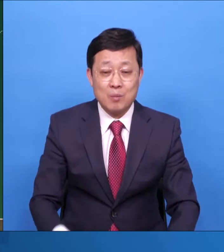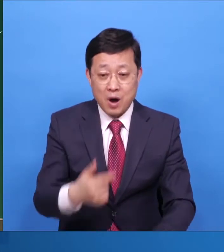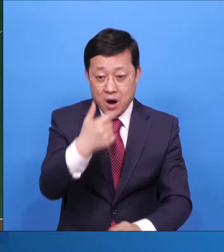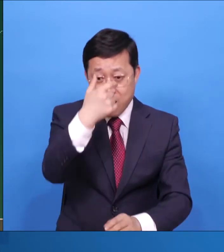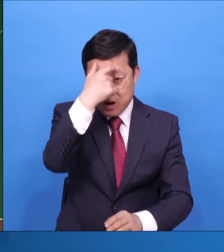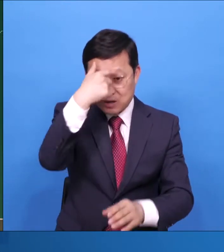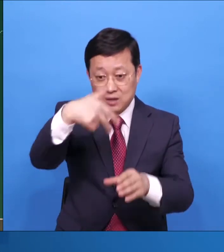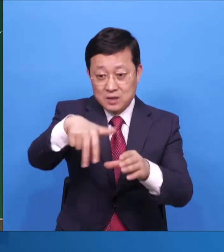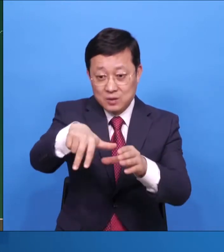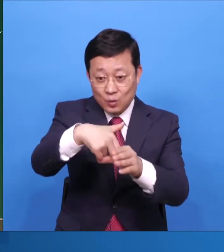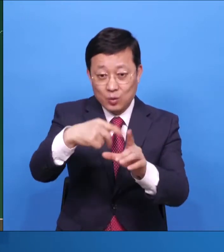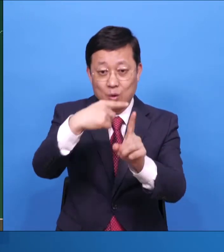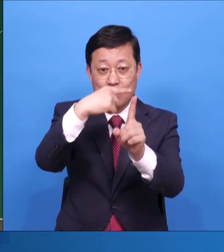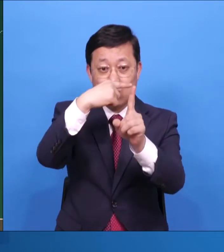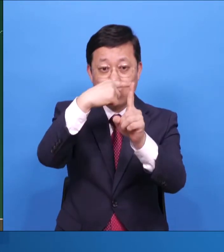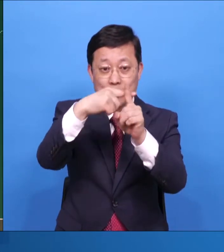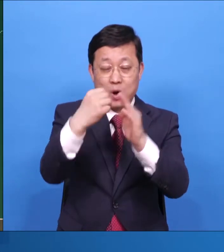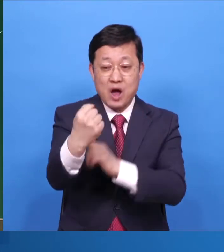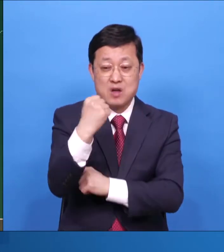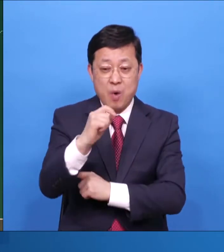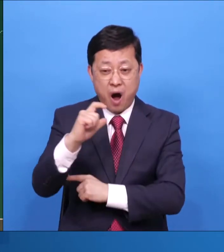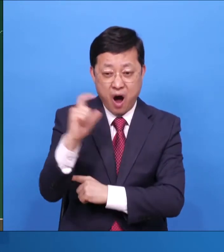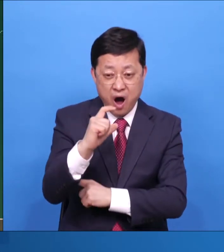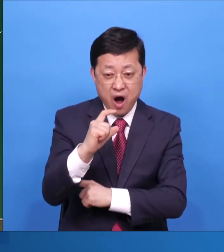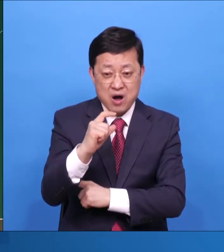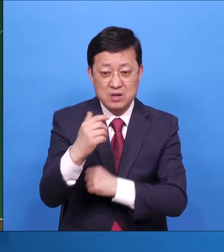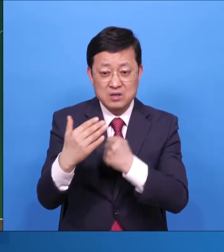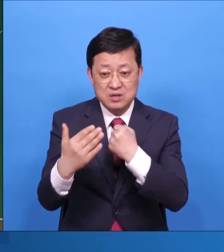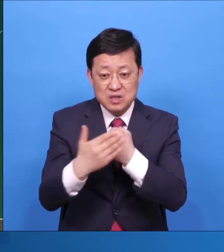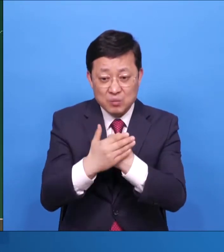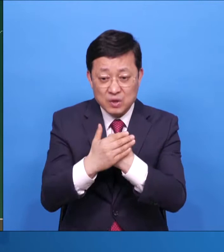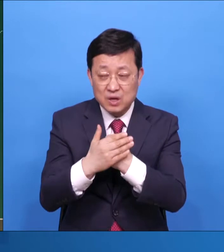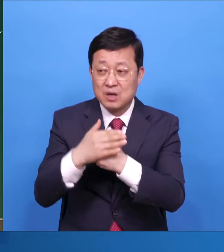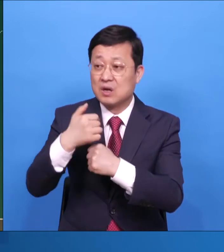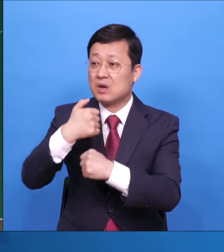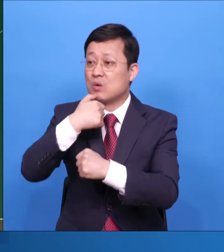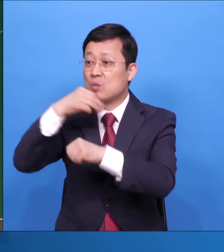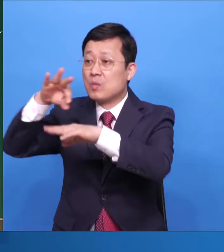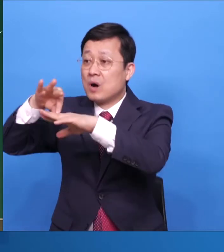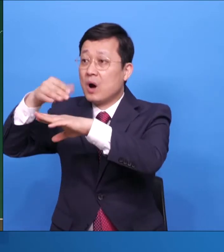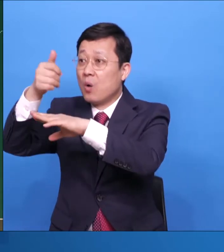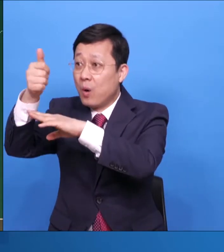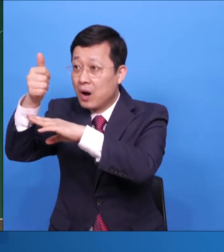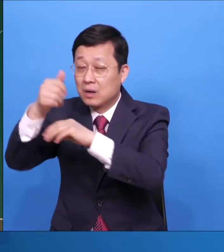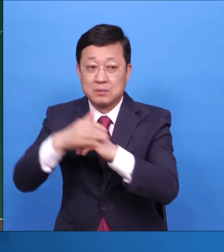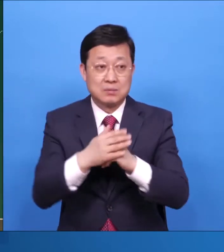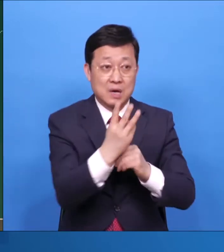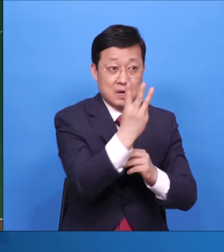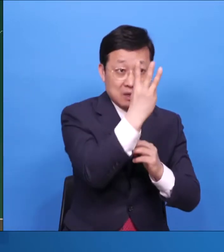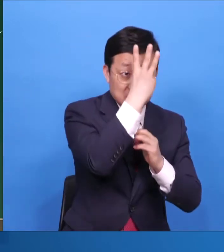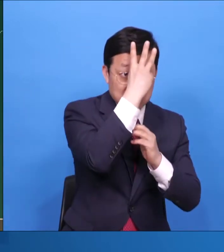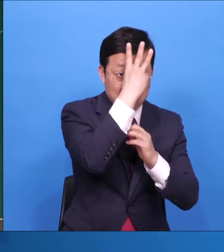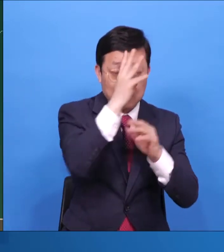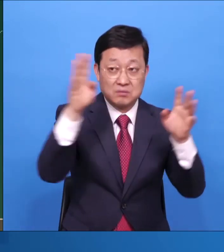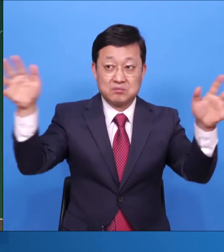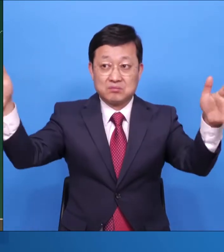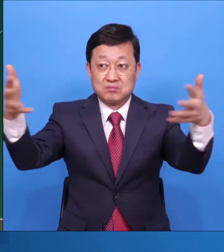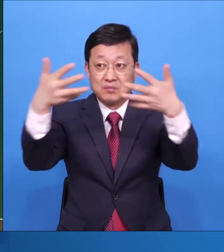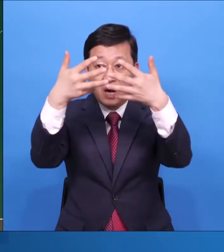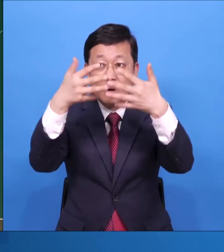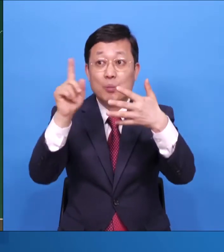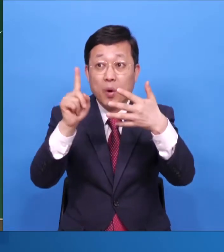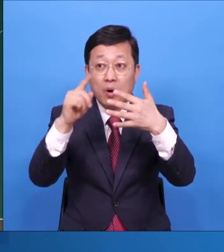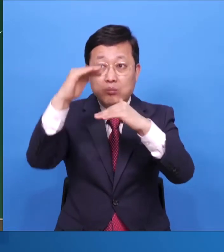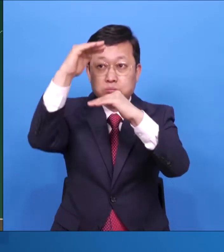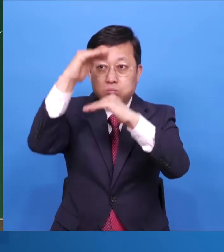막강해지니까. Porque vemos que el cristianismo empezaba a crecer grandemente. 그래서 그 룰에서 벗어났으면 무조건 이단이야. Por eso, las personas que salían de